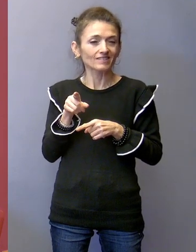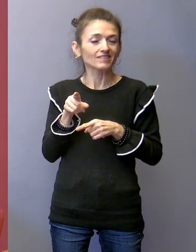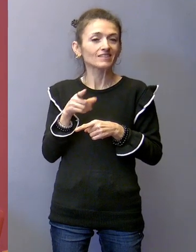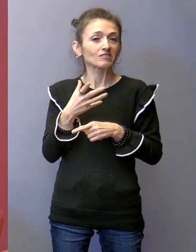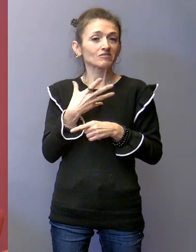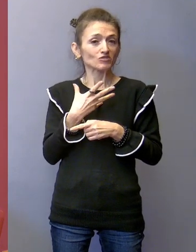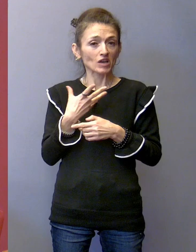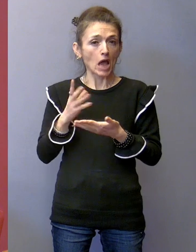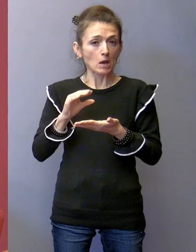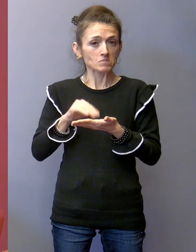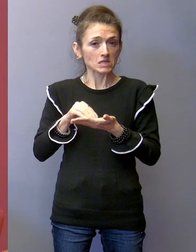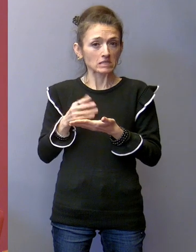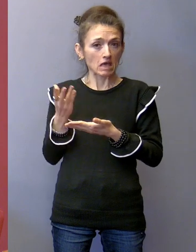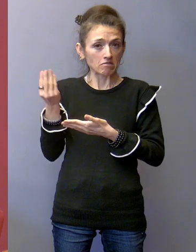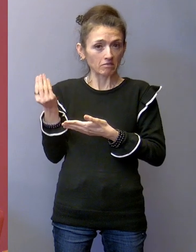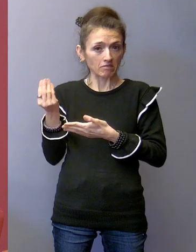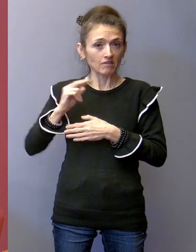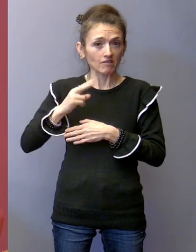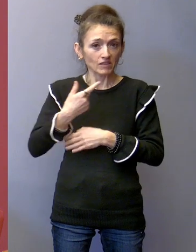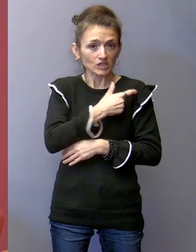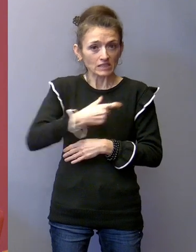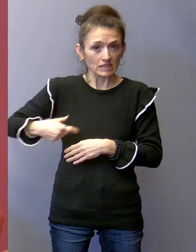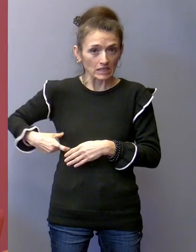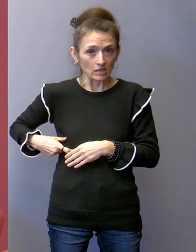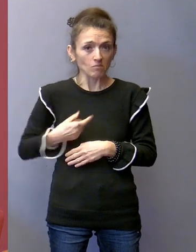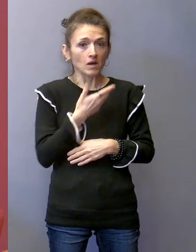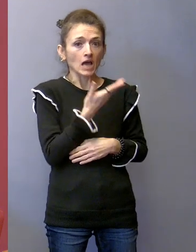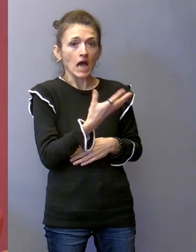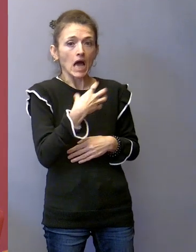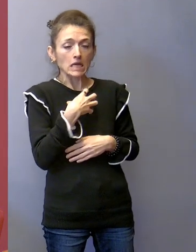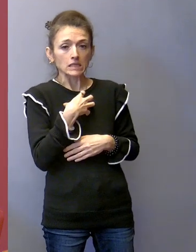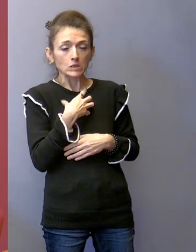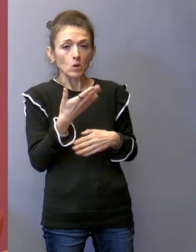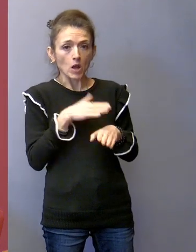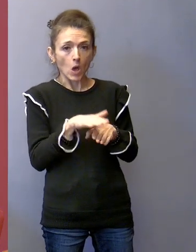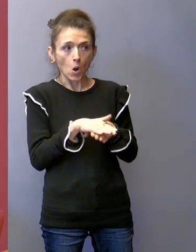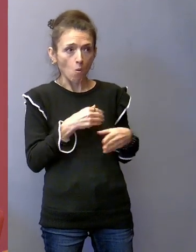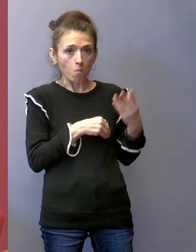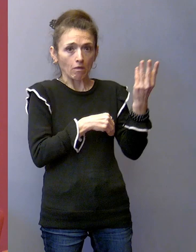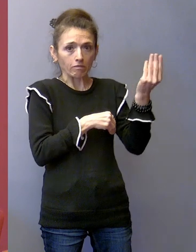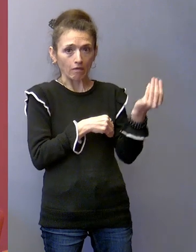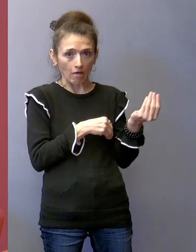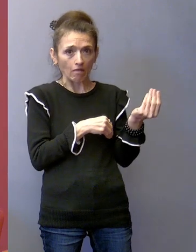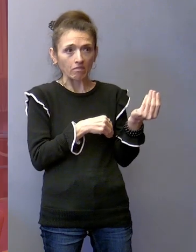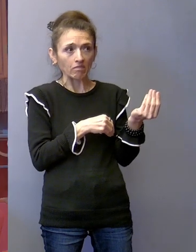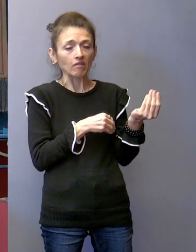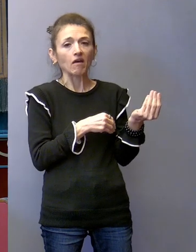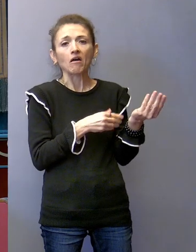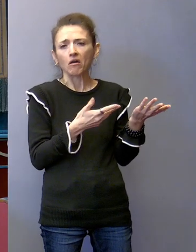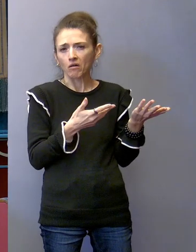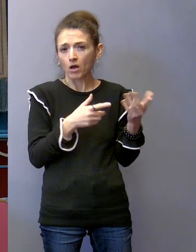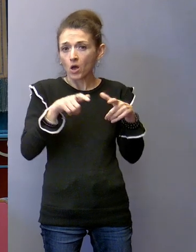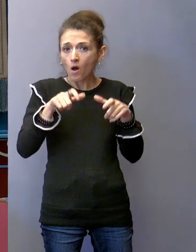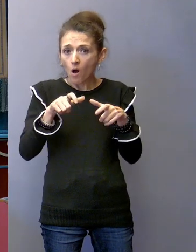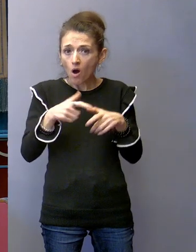c'è il vicesindaco cioè l'assessore competente Quindi direi che non è strettamente necessario che